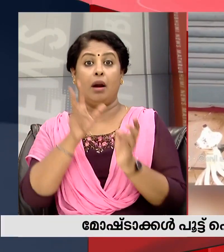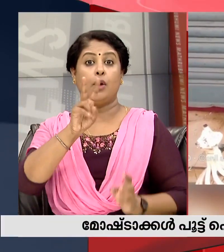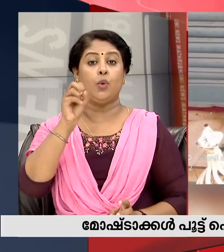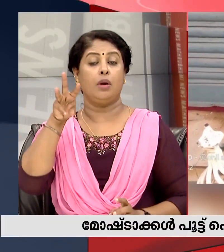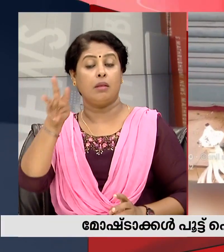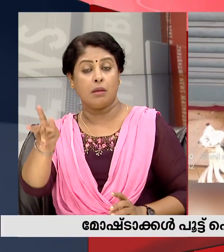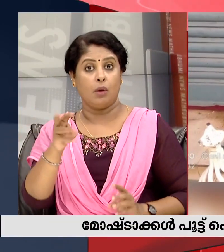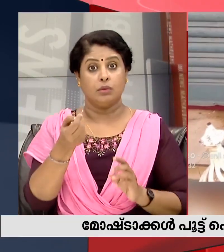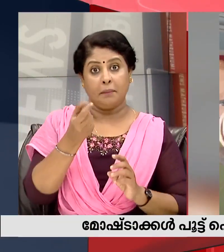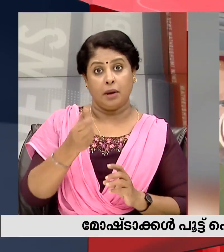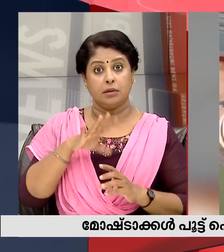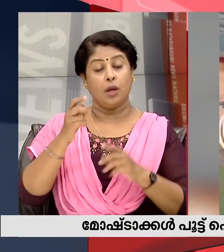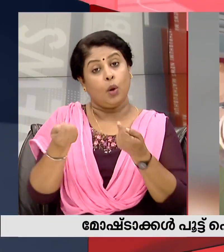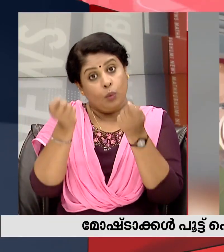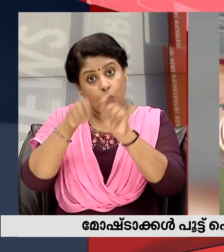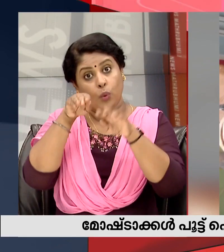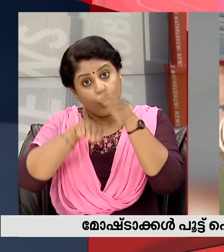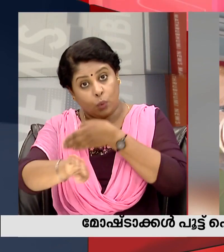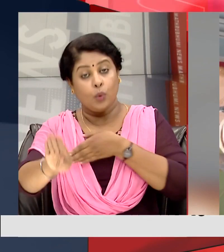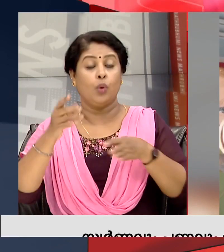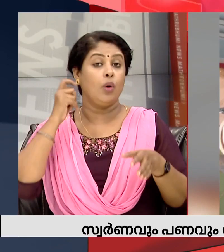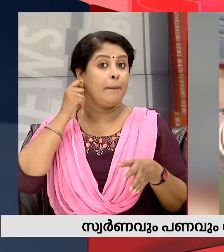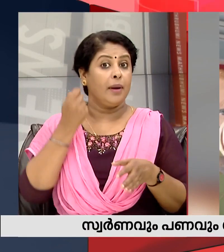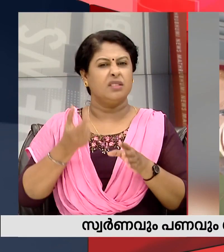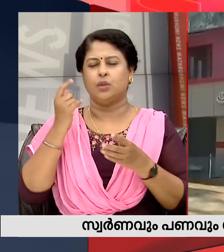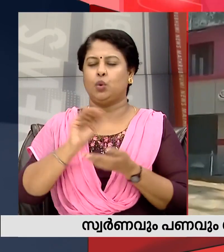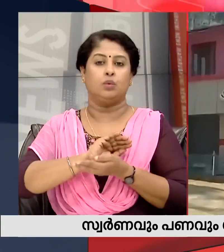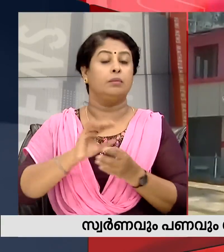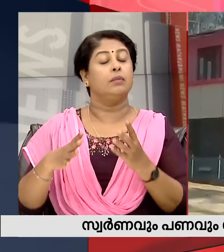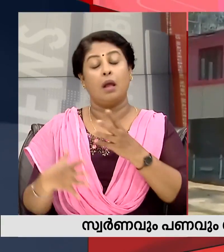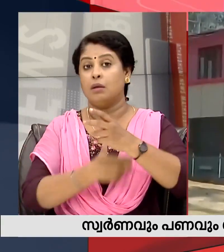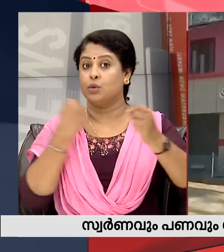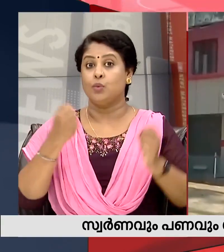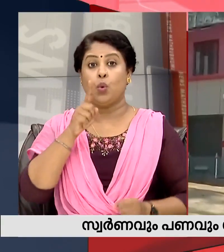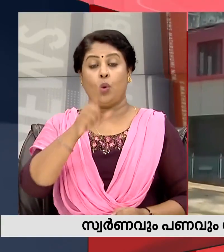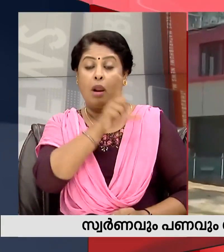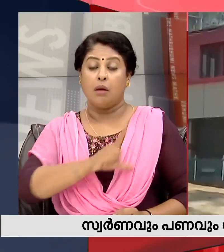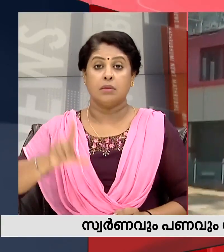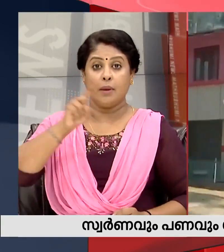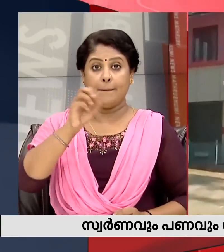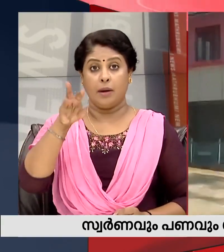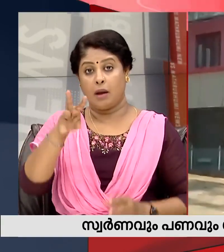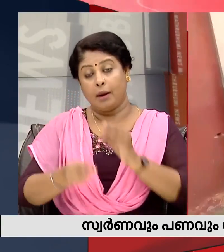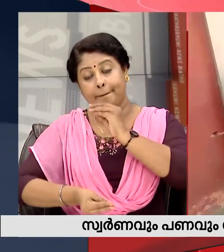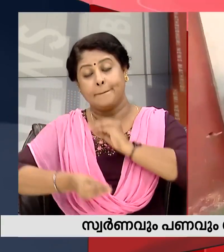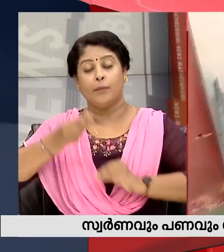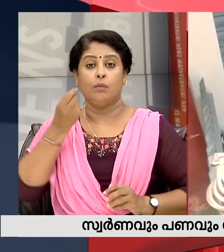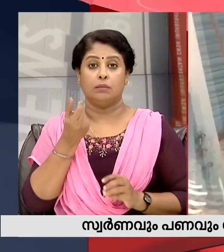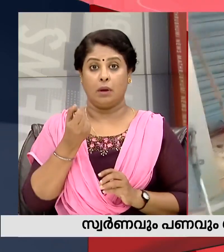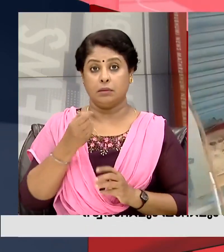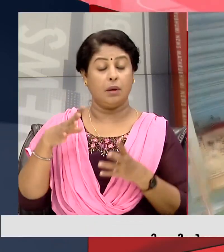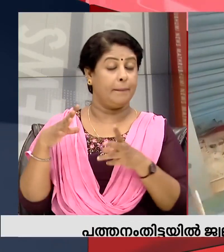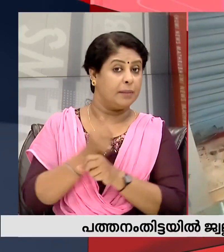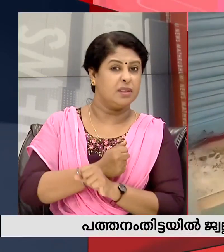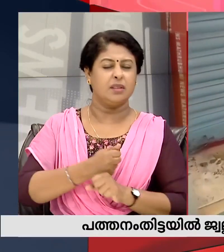നഷ്ടപ്പെട്ടു. ലോക്കറിനുള്ളിൽ സൂക്ഷിച്ചിരുന്ന ആഭരണങ്ങൾ ഏതും നഷ്ടപ്പെട്ടിട്ടില്ല. 110,000 രൂപയുടെ നഷ്ടം കണക്കാക്കുന്നു. CCTV ദൃശ്യങ്ങളിൽ സംശയിക്കത്തക്ക